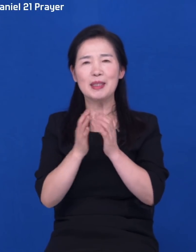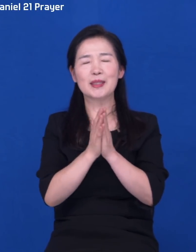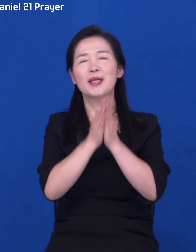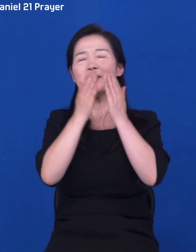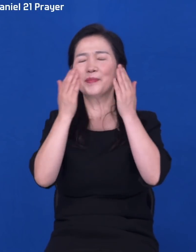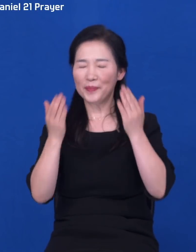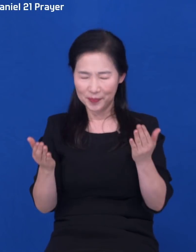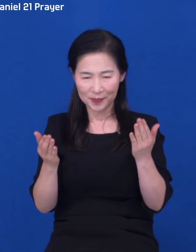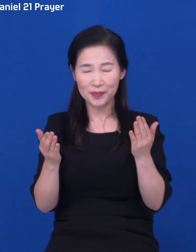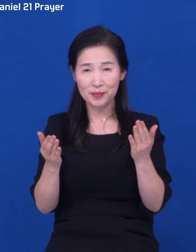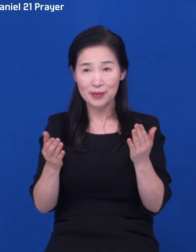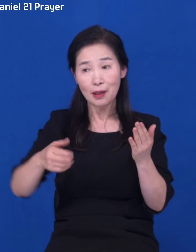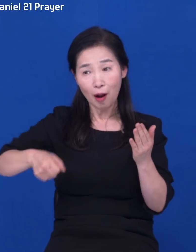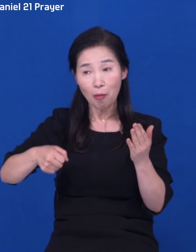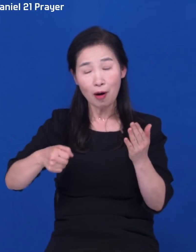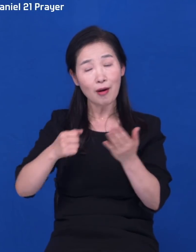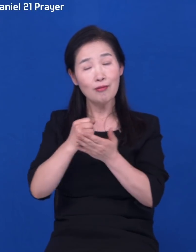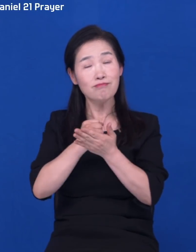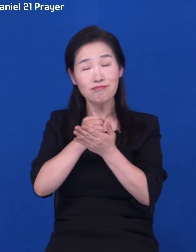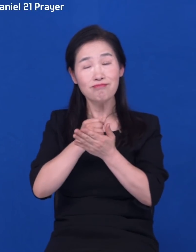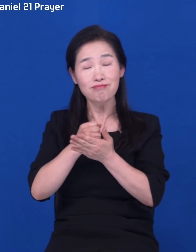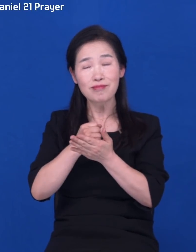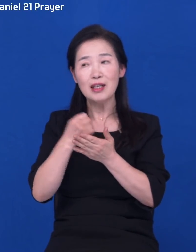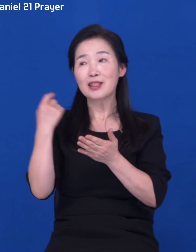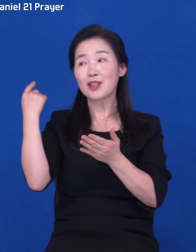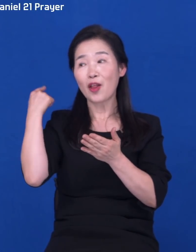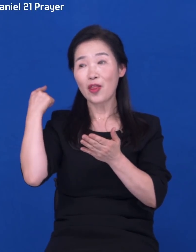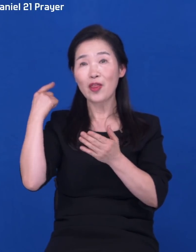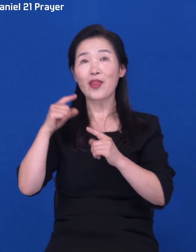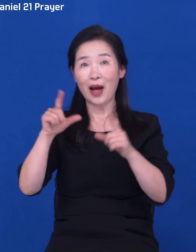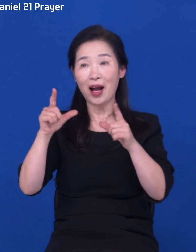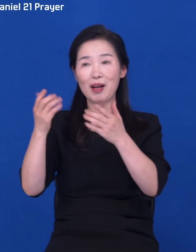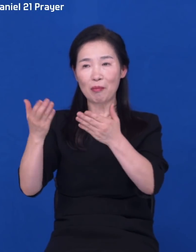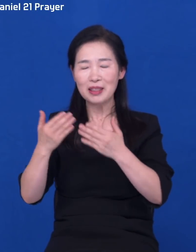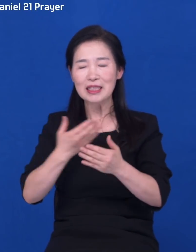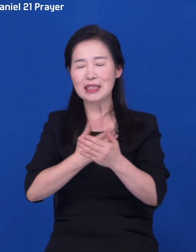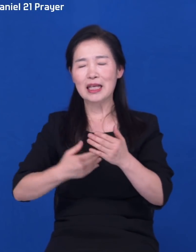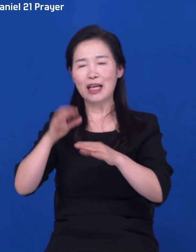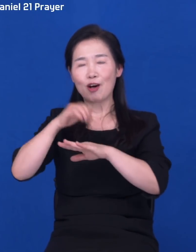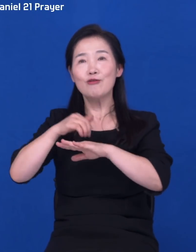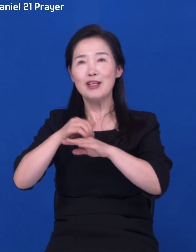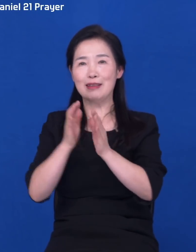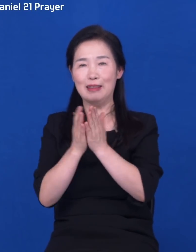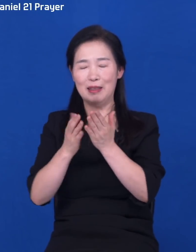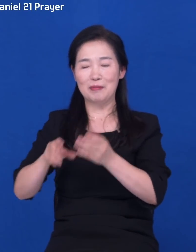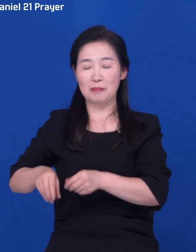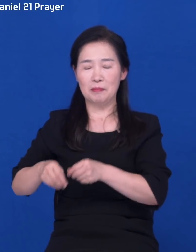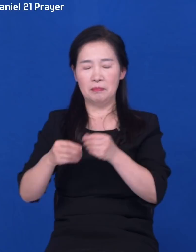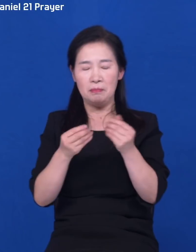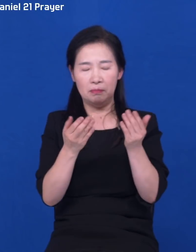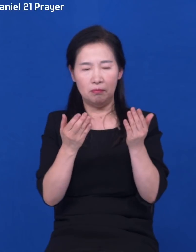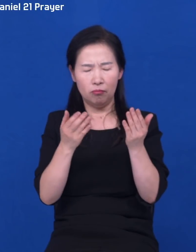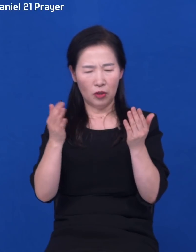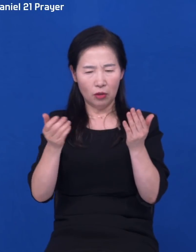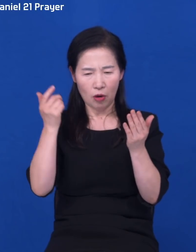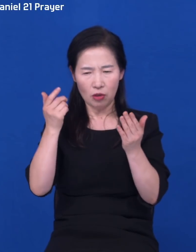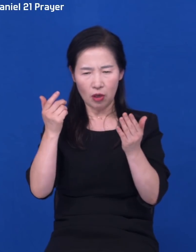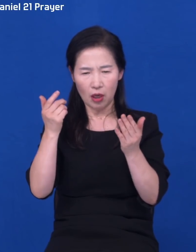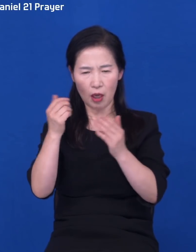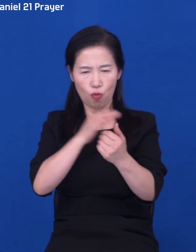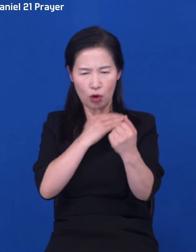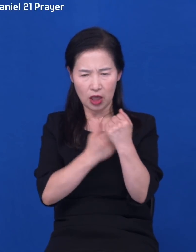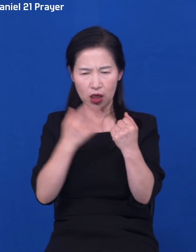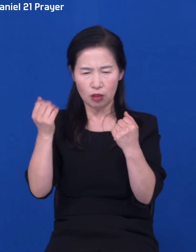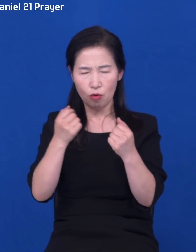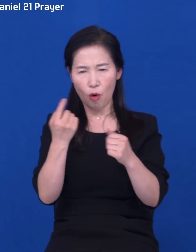가방 안에 우연히 책이 있더라고요. 전날 받은 그 교회 제자 훈련 책자. 성령의 권능으로 부활을 증거하라. 뭐야? 이러면서